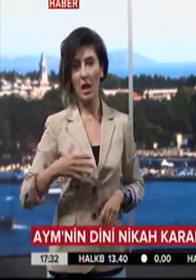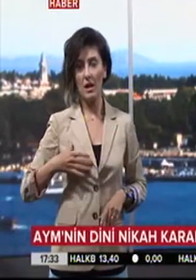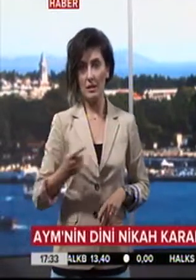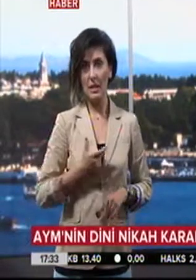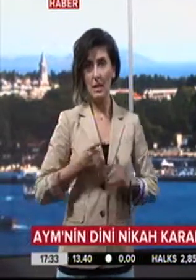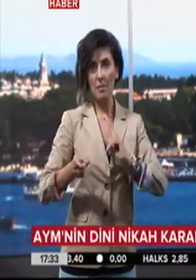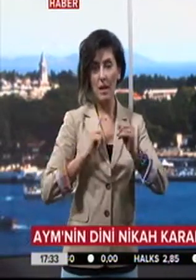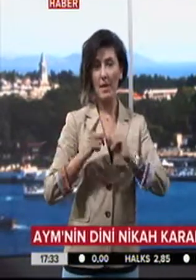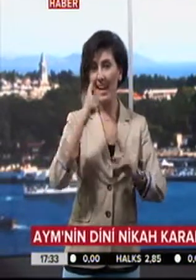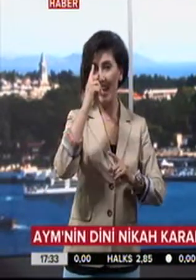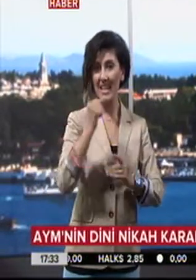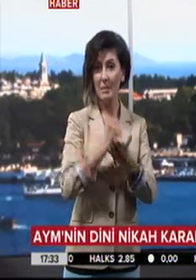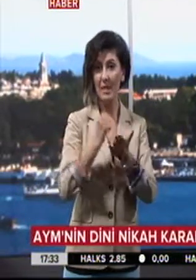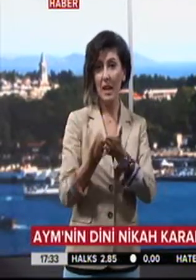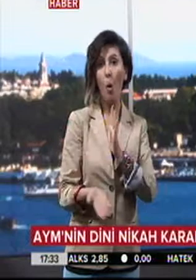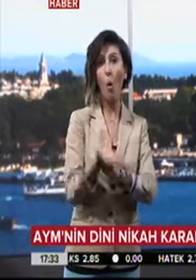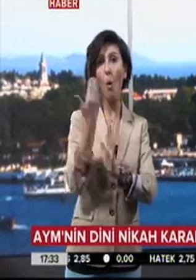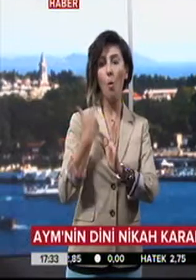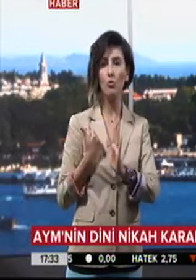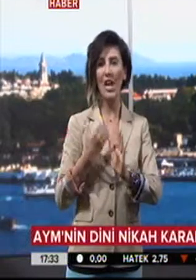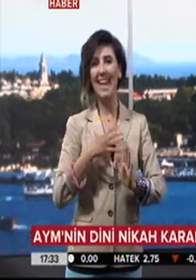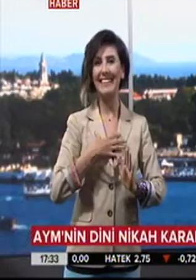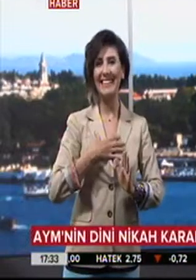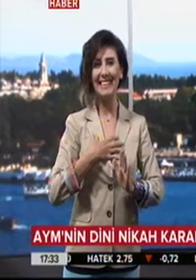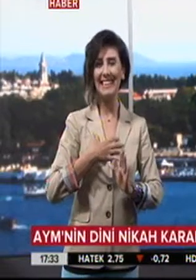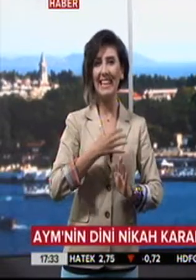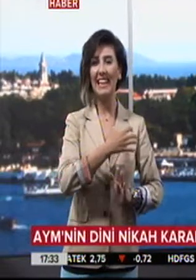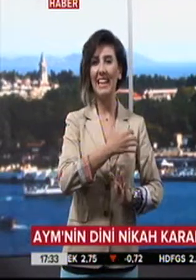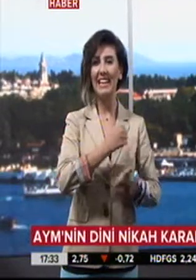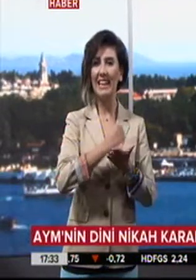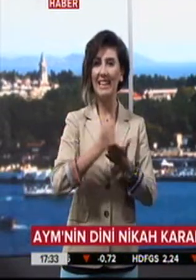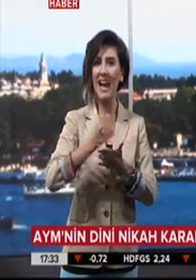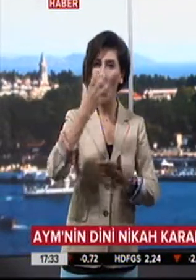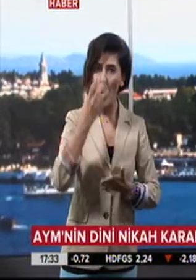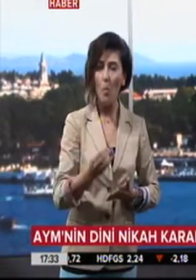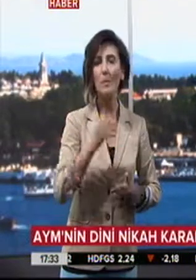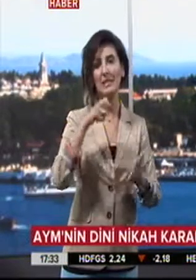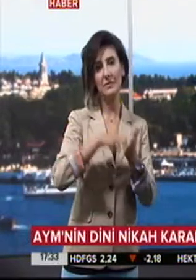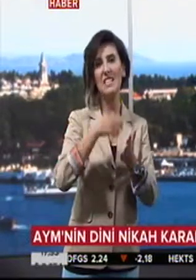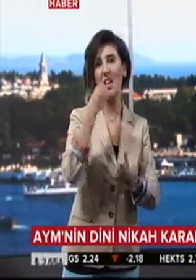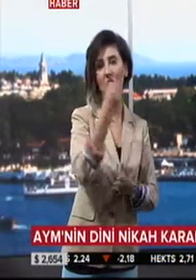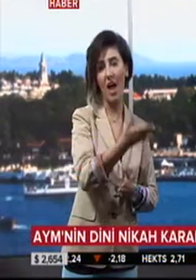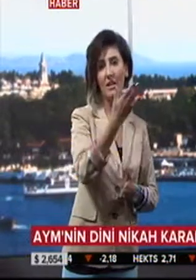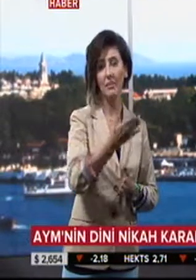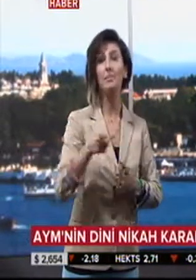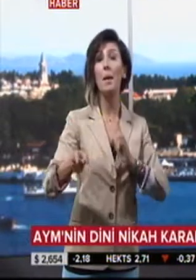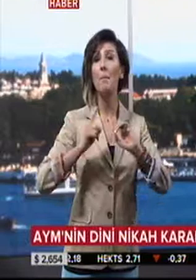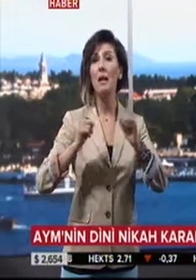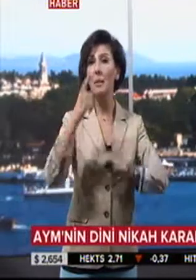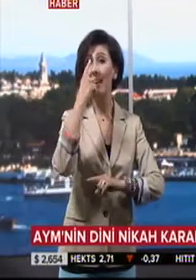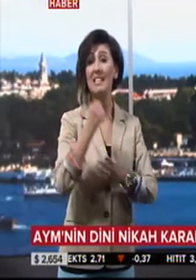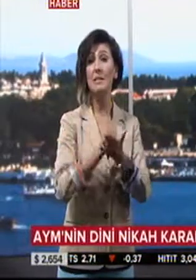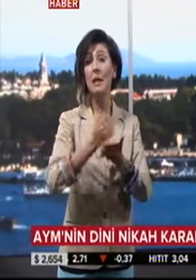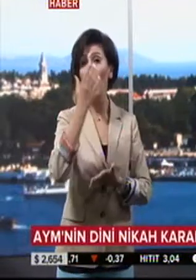Anayasa Mahkemesi resmi nikahtan önce dini nikah kıyılmasına vize verdi. Mahkeme, resmi